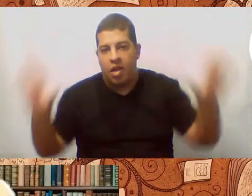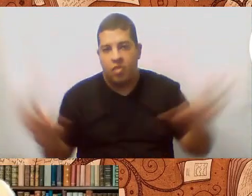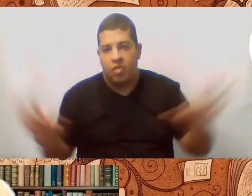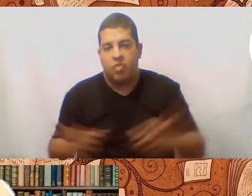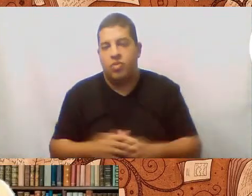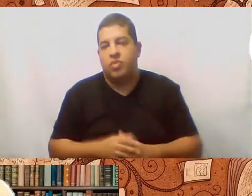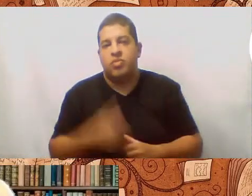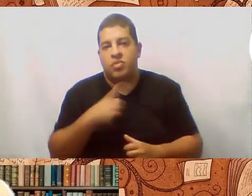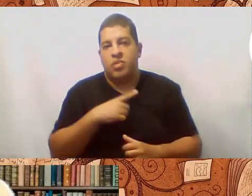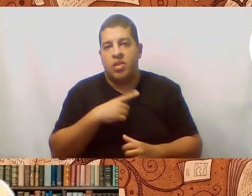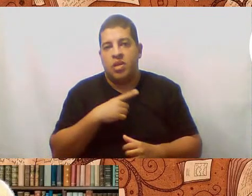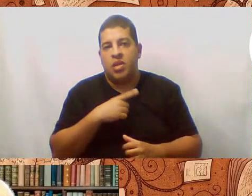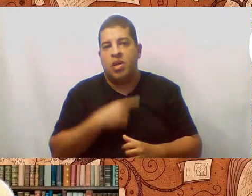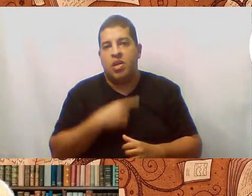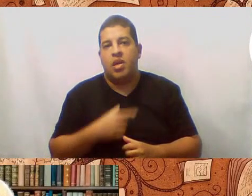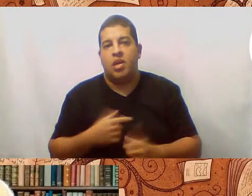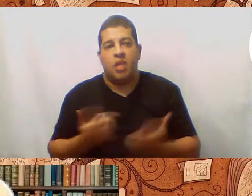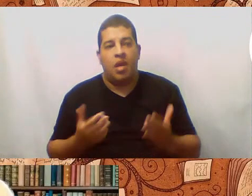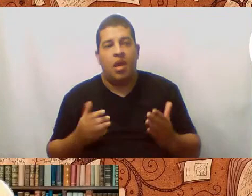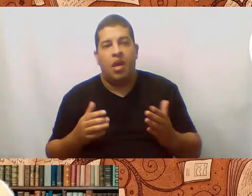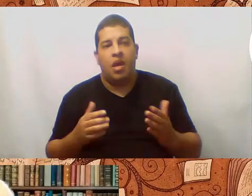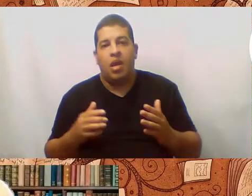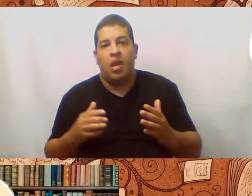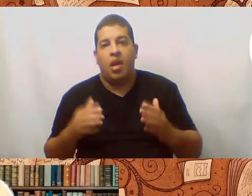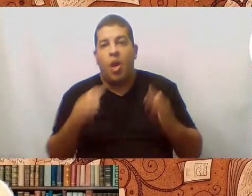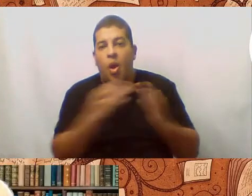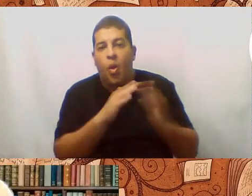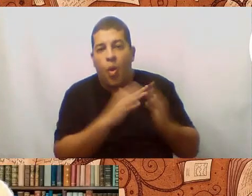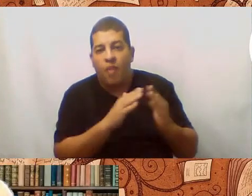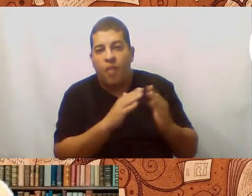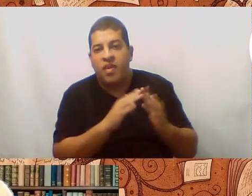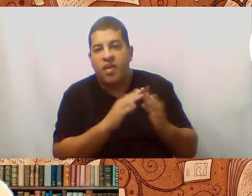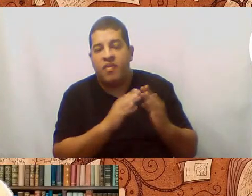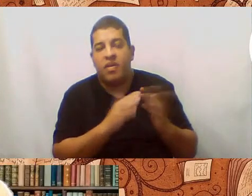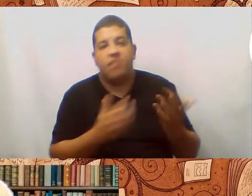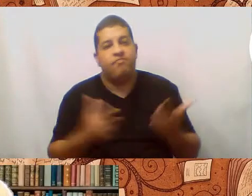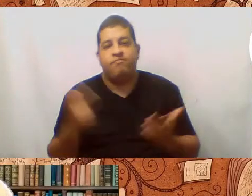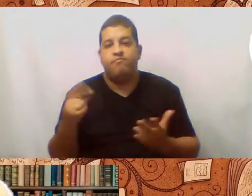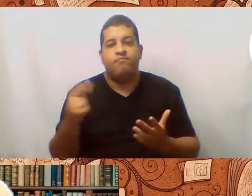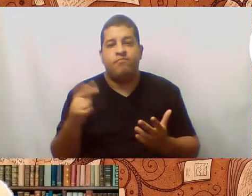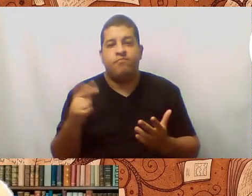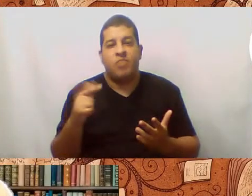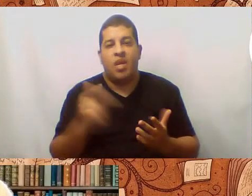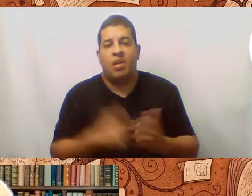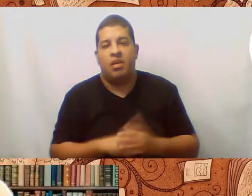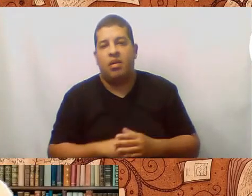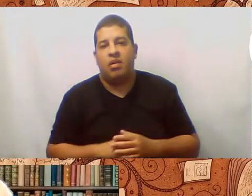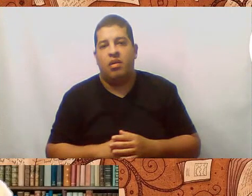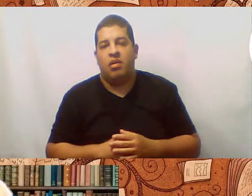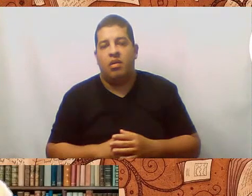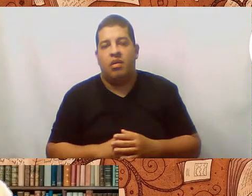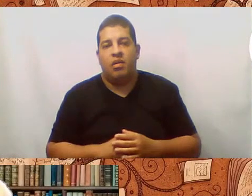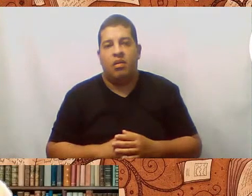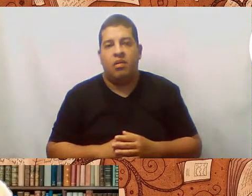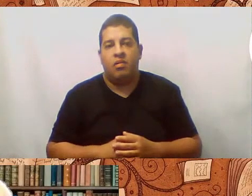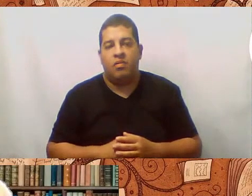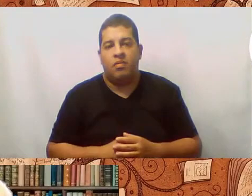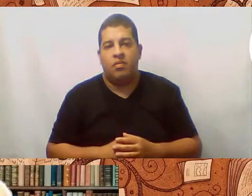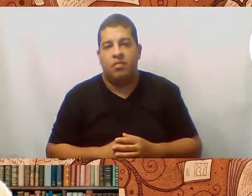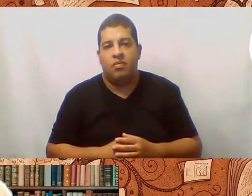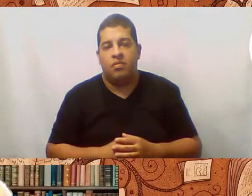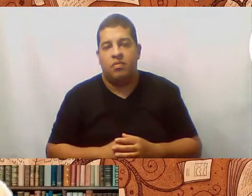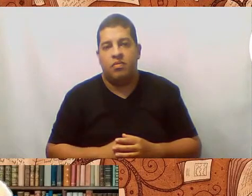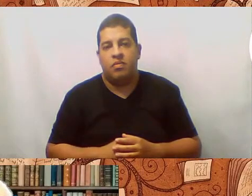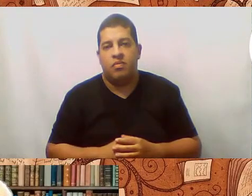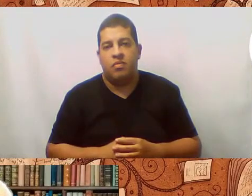antidemocráticos, eles não convivem bem com a democracia, né, na medida em que a democracia nos abre para a possibilidade de ter que